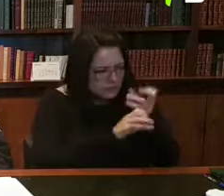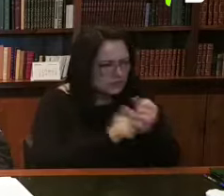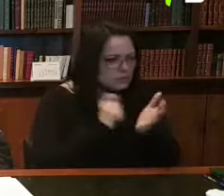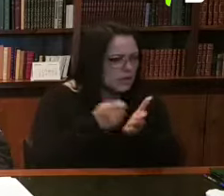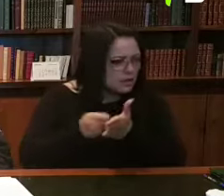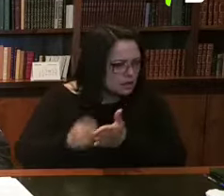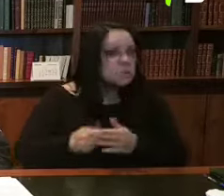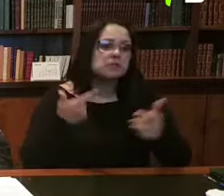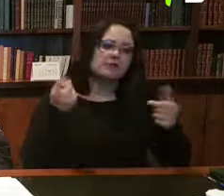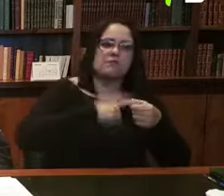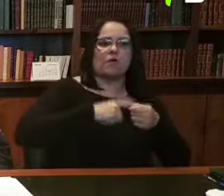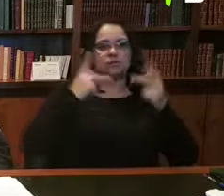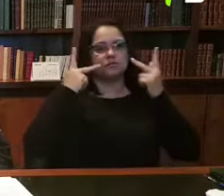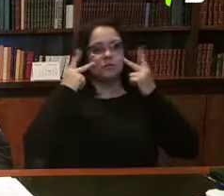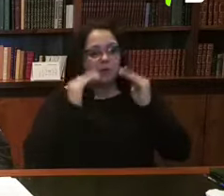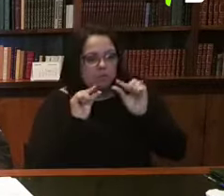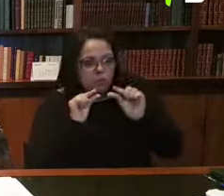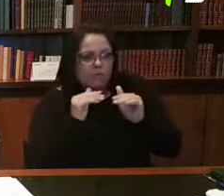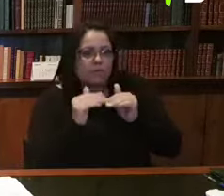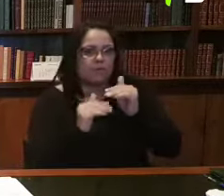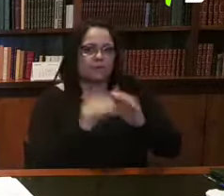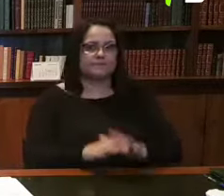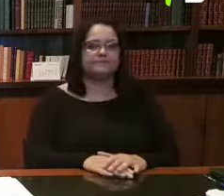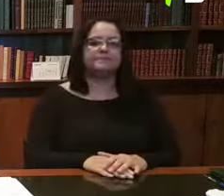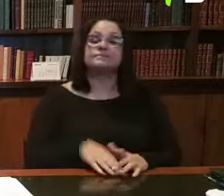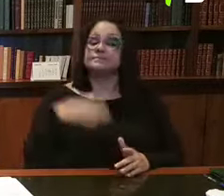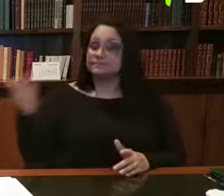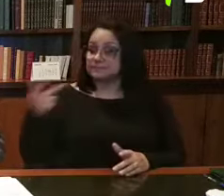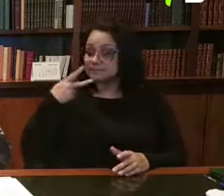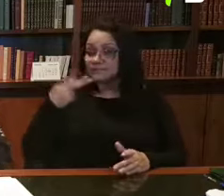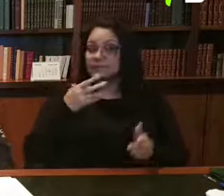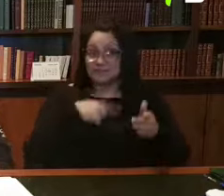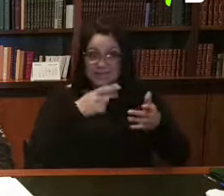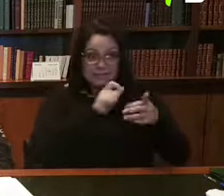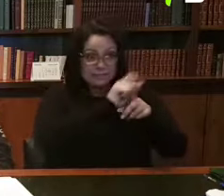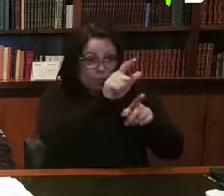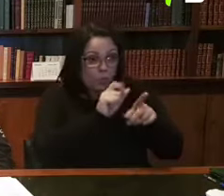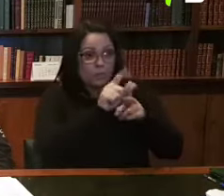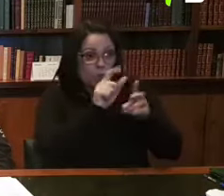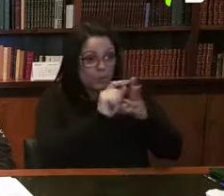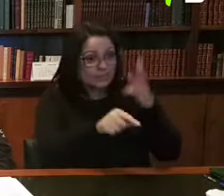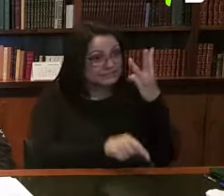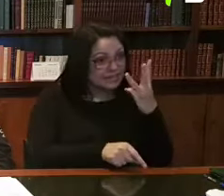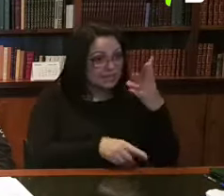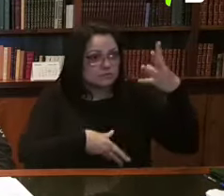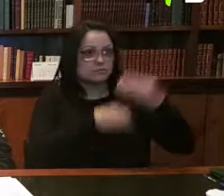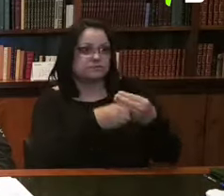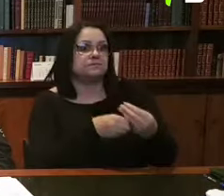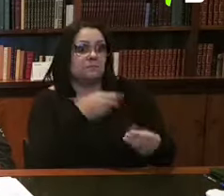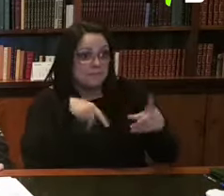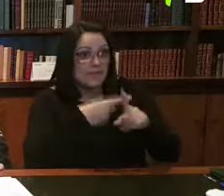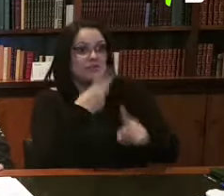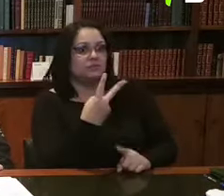e ir do nosso lado quando eu sou se propõe a estender o auxílio emergencial bate na marca